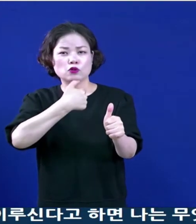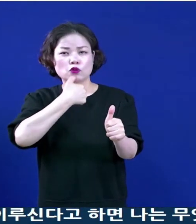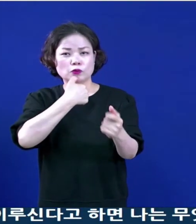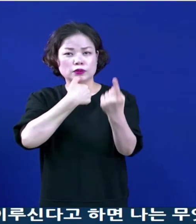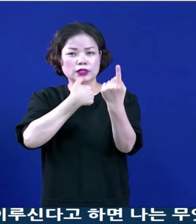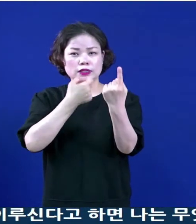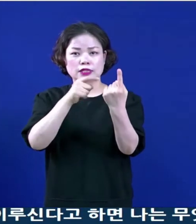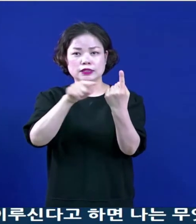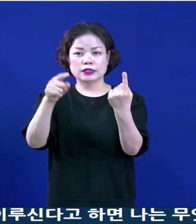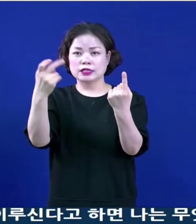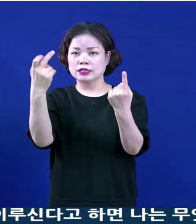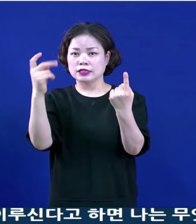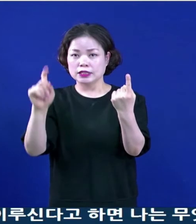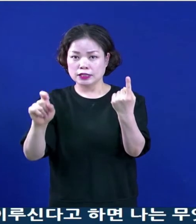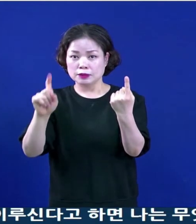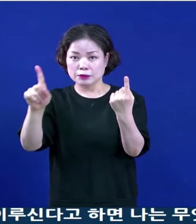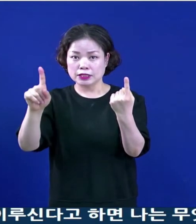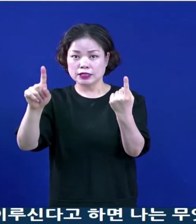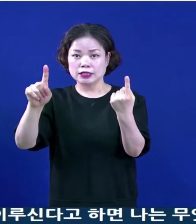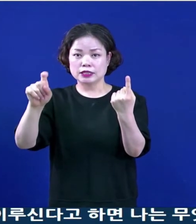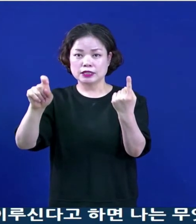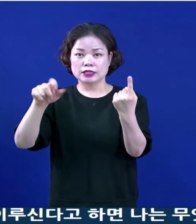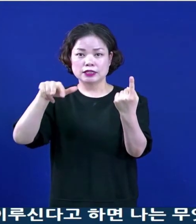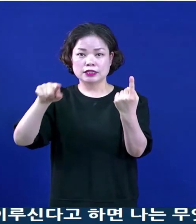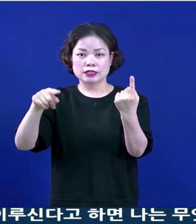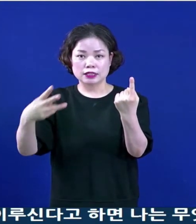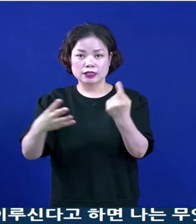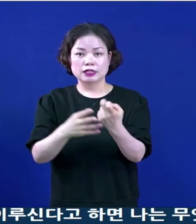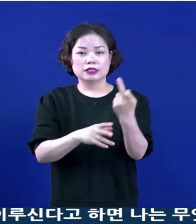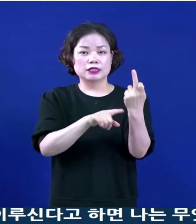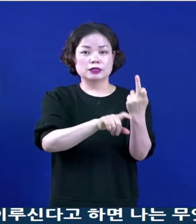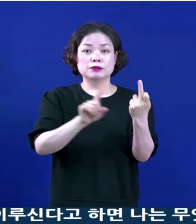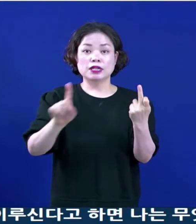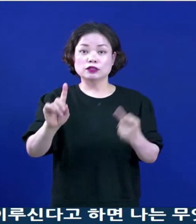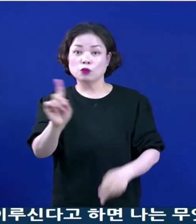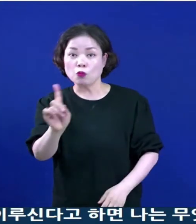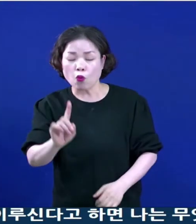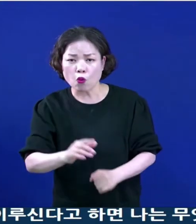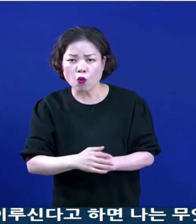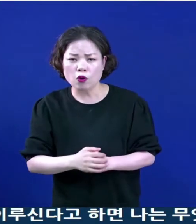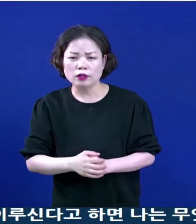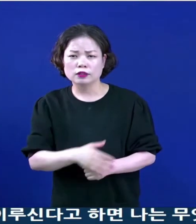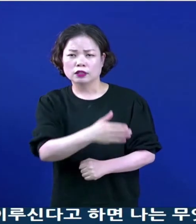1장에서 11절까지 설명하면서 12장 1절은 어떻게 나옵니까?